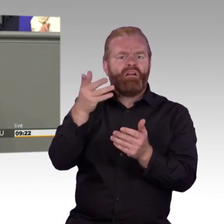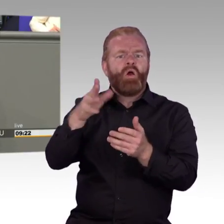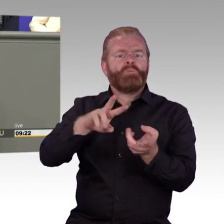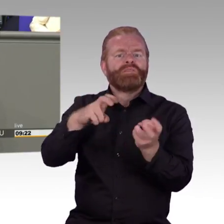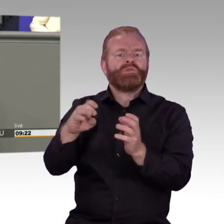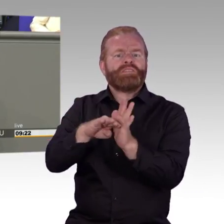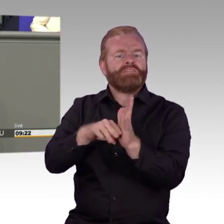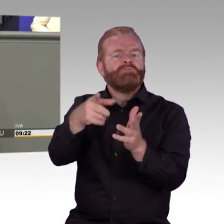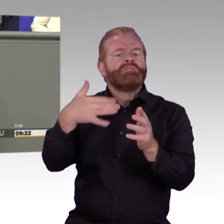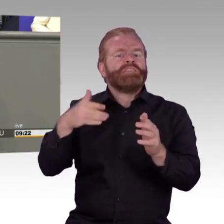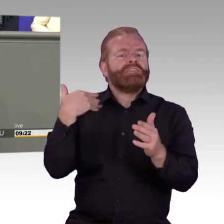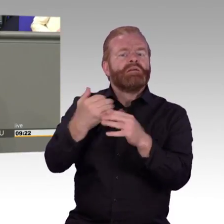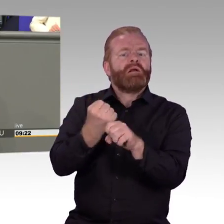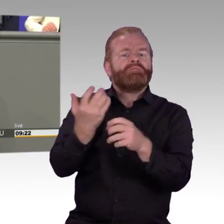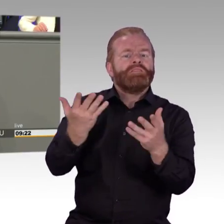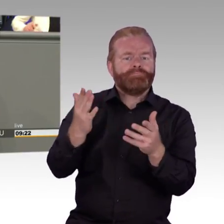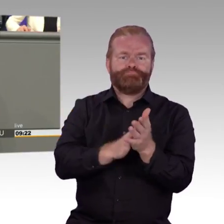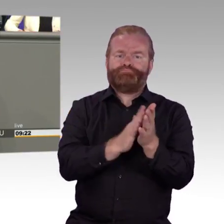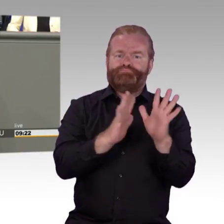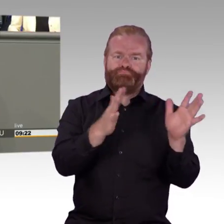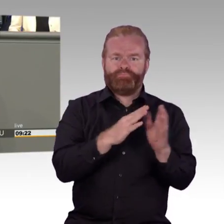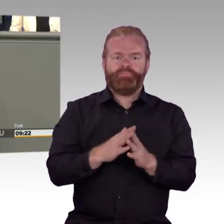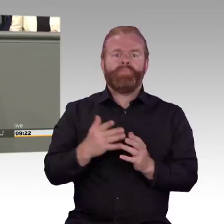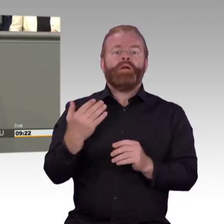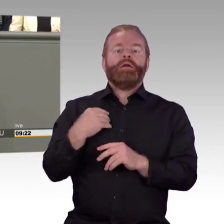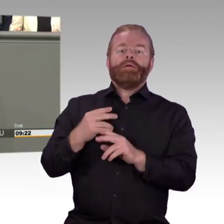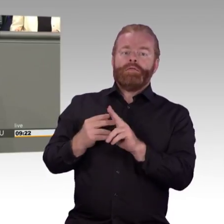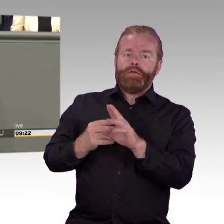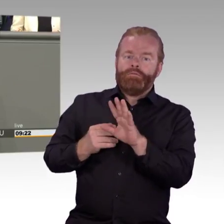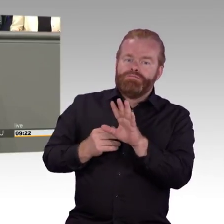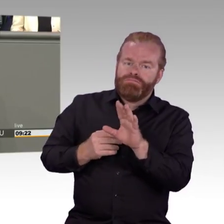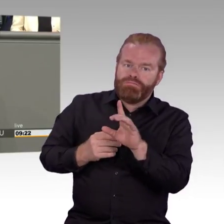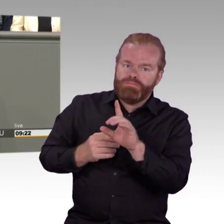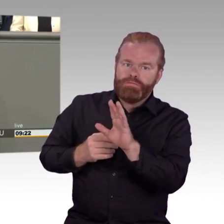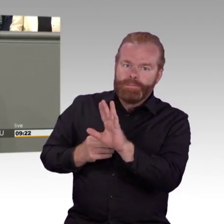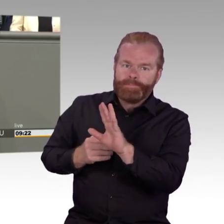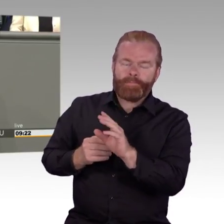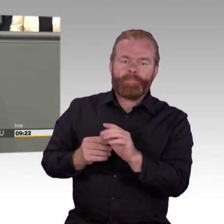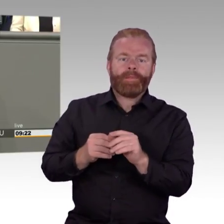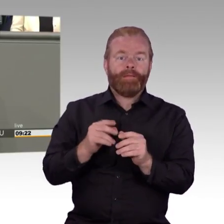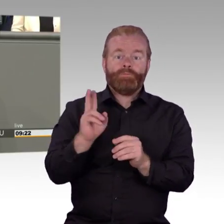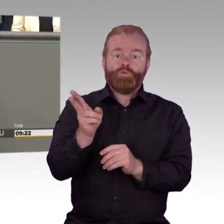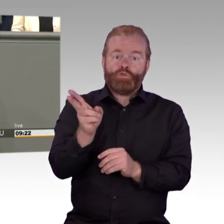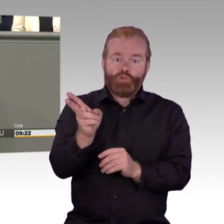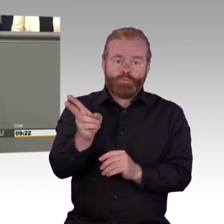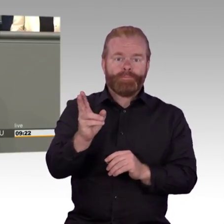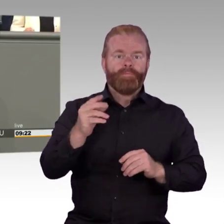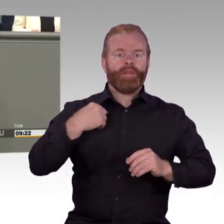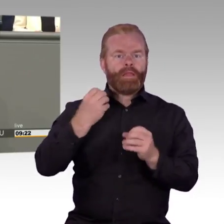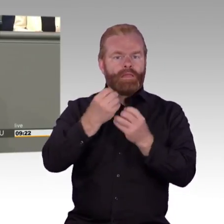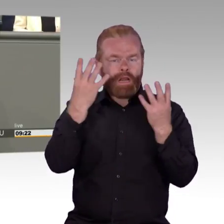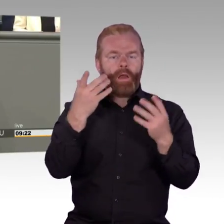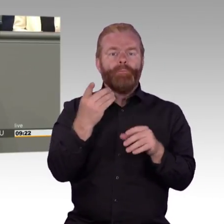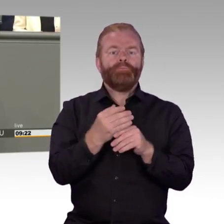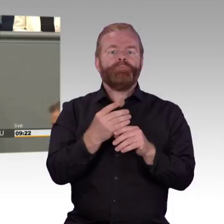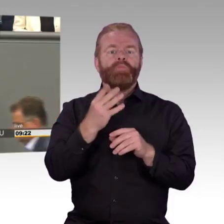Also in der Tat ganz klar, das Thema Abmahnungen geht weit über Datenschutzgrundverordnung hinaus und wir wollen es insgesamt angehen. Das